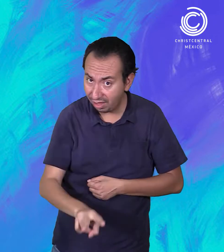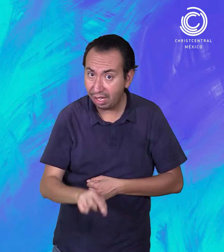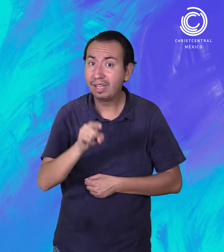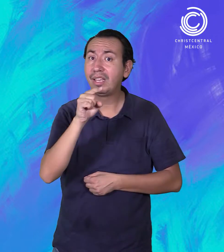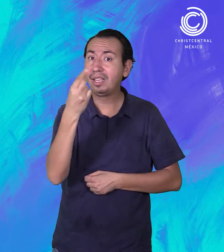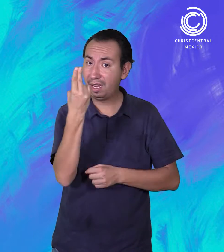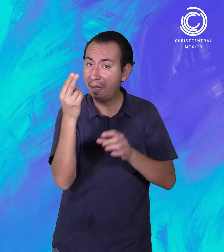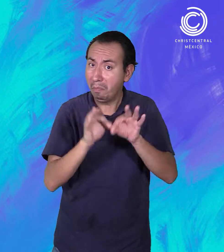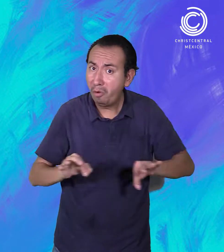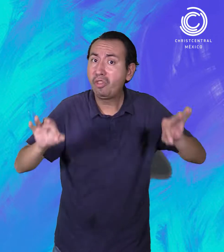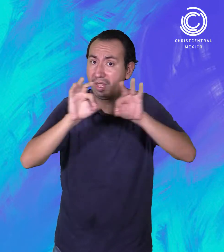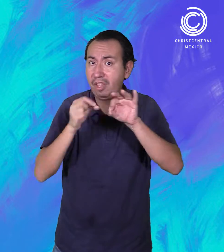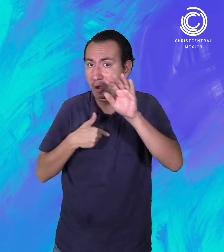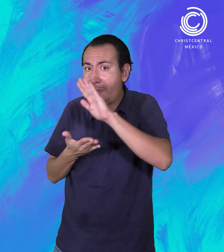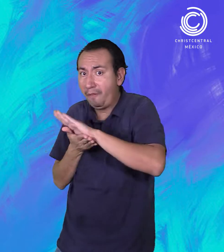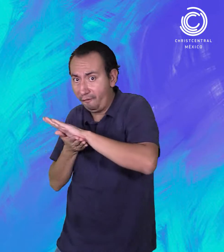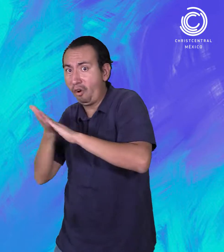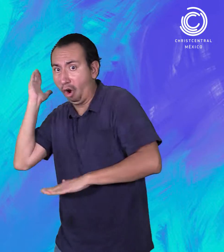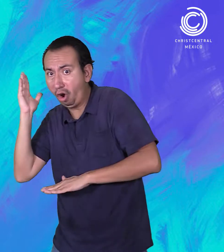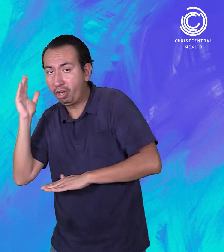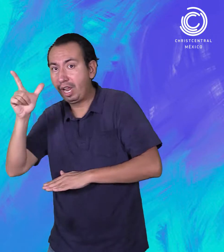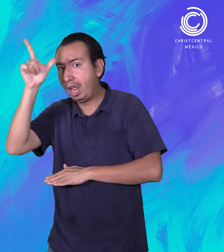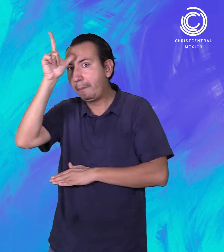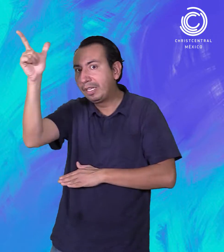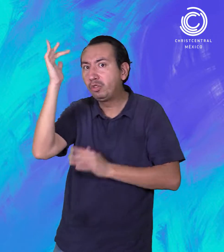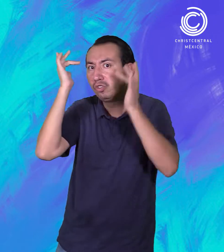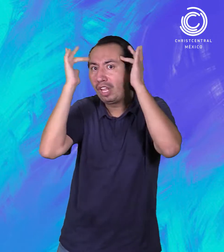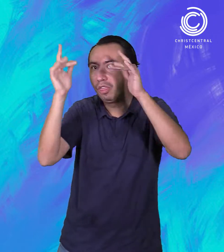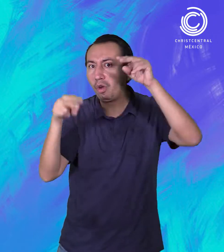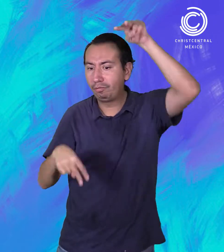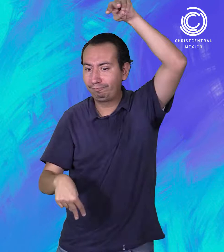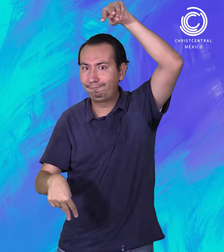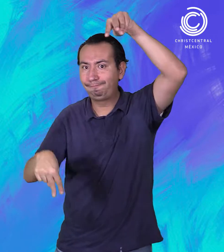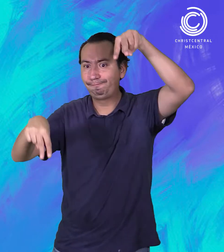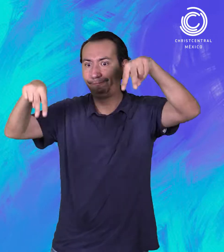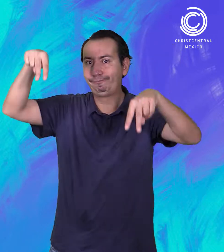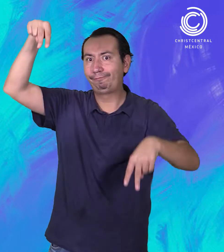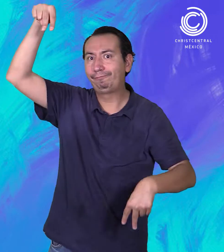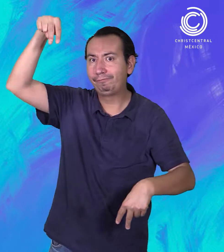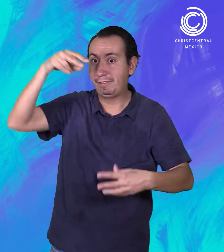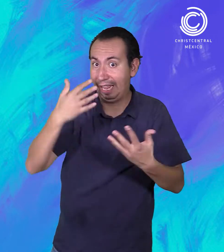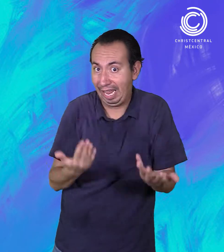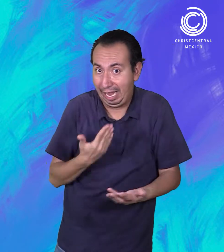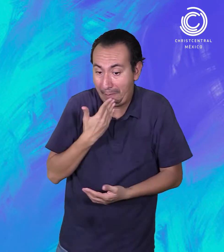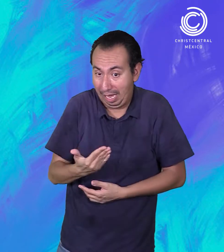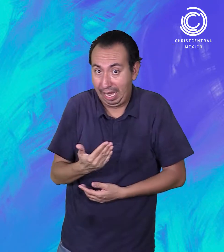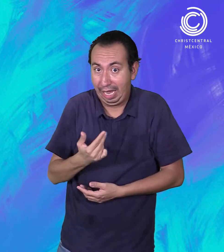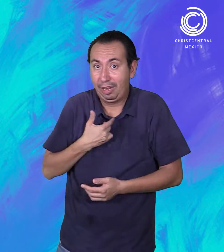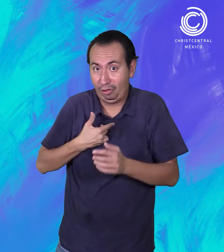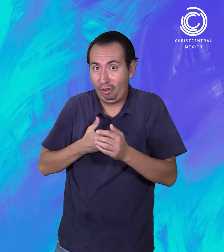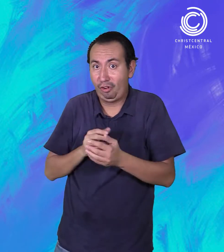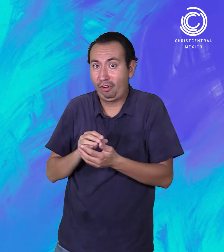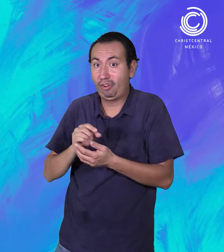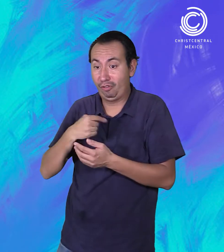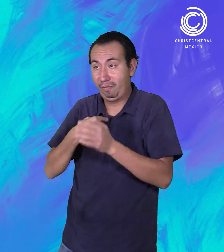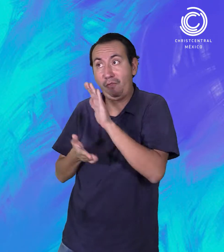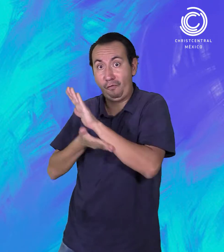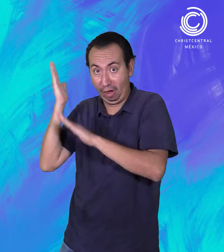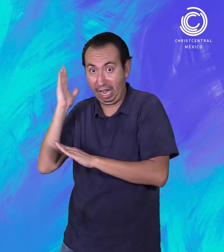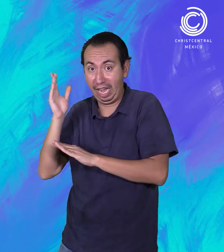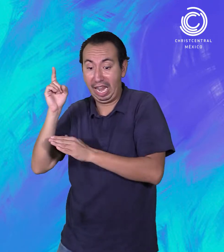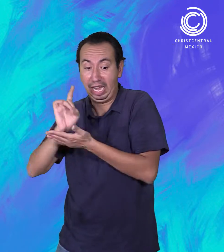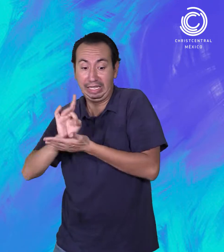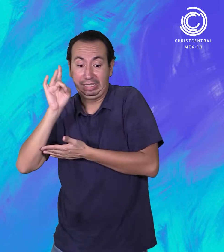conviene que yo me vaya, porque si no me fuese, el Consolador no vendría a vosotros, mas si me fuere, os lo enviaré. Y cuando Él